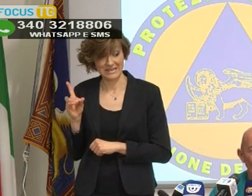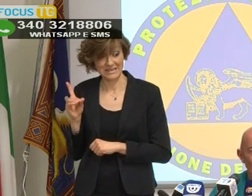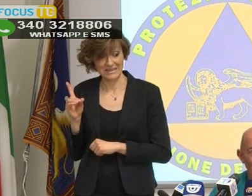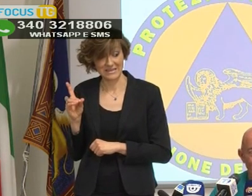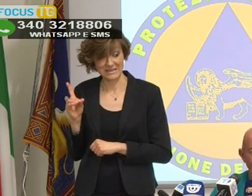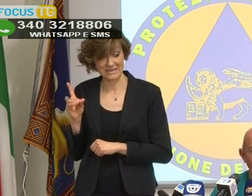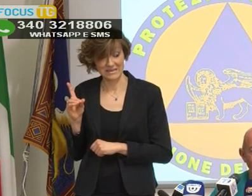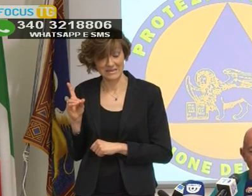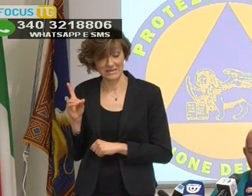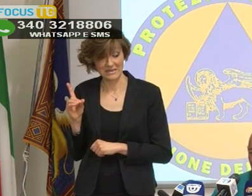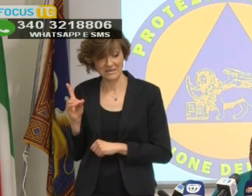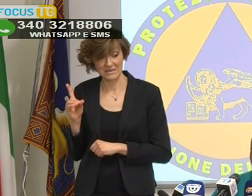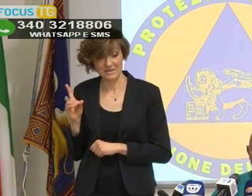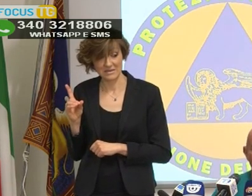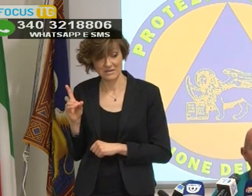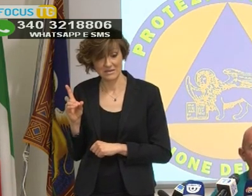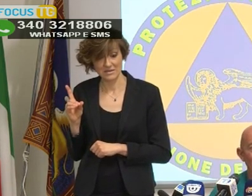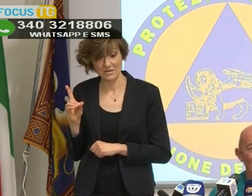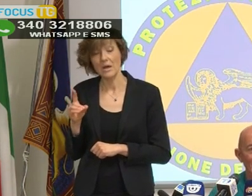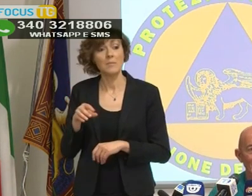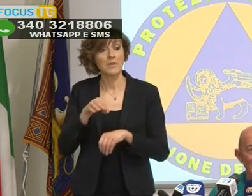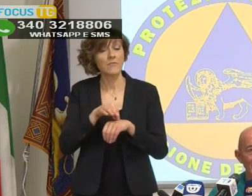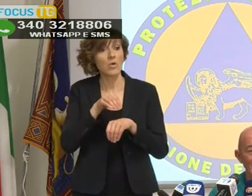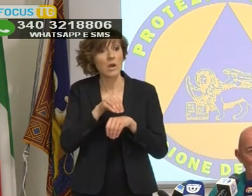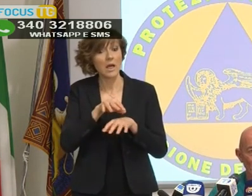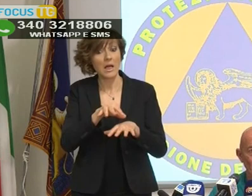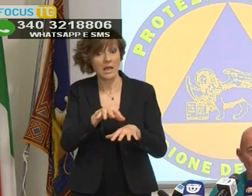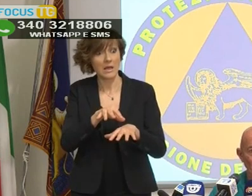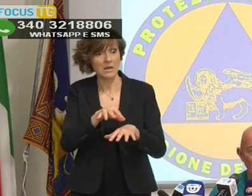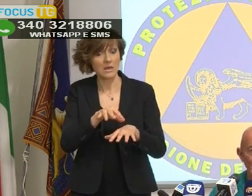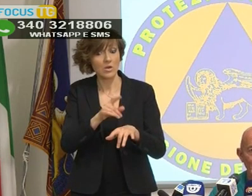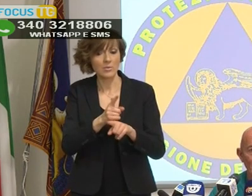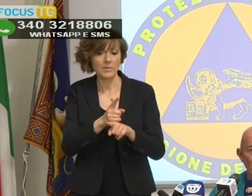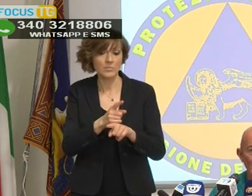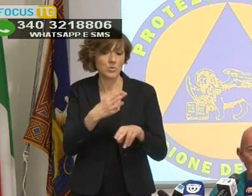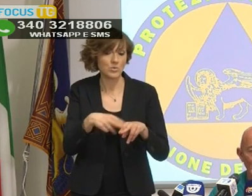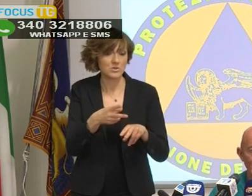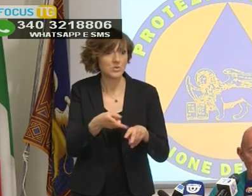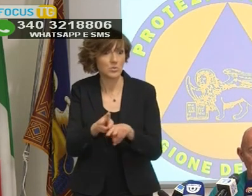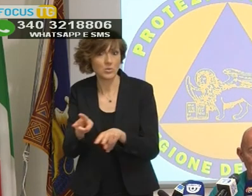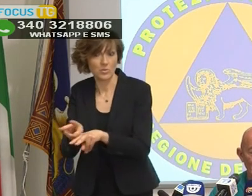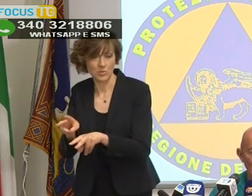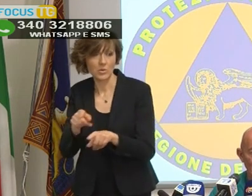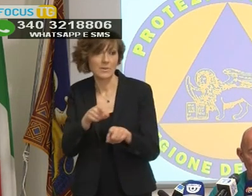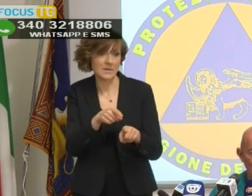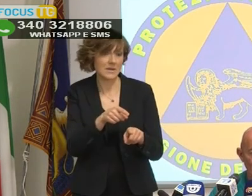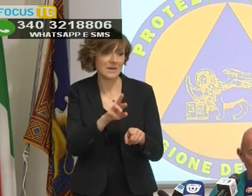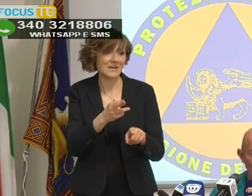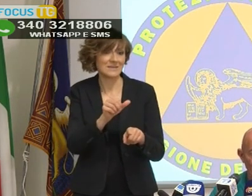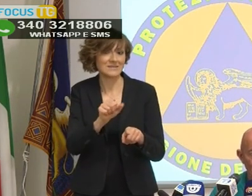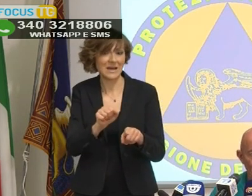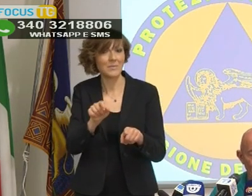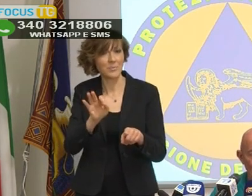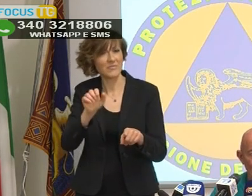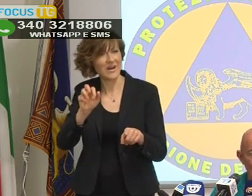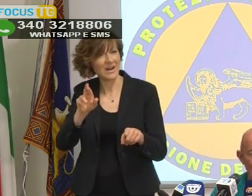in doppio per il focolaio che abbiamo dovuto affrontare nell'RSA di Fara di